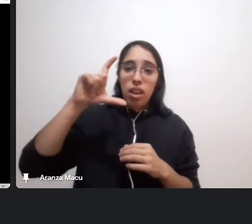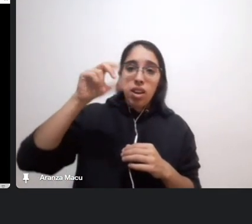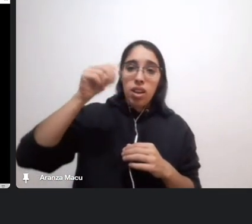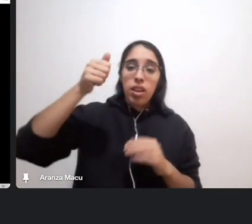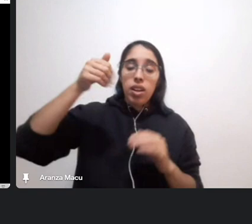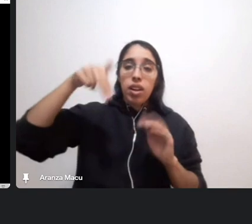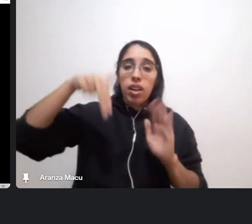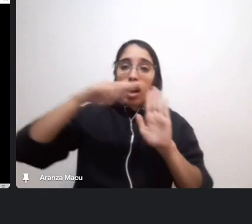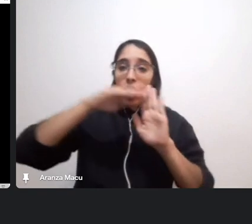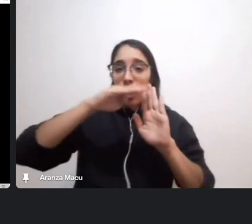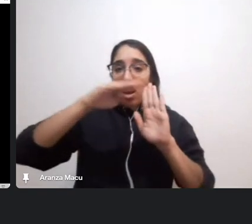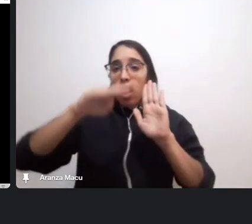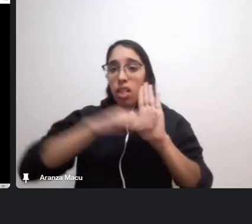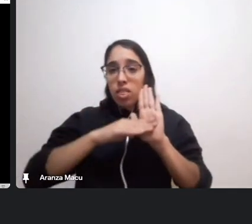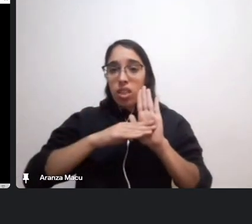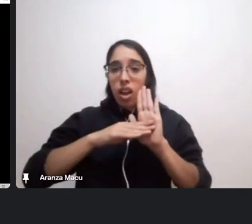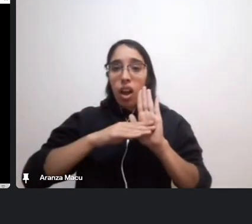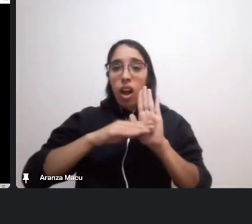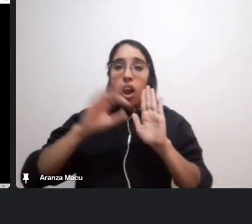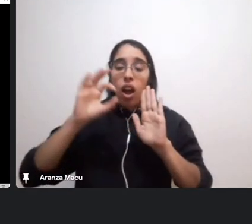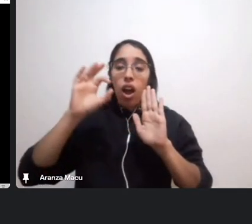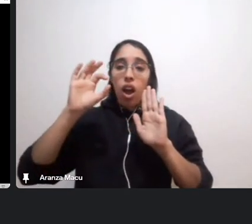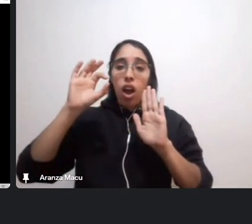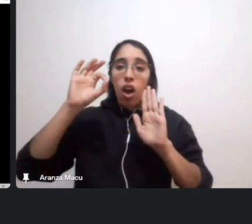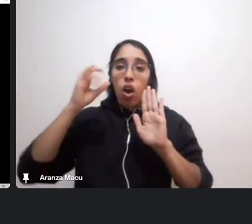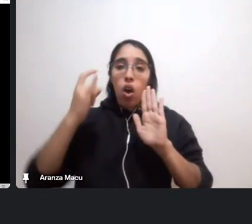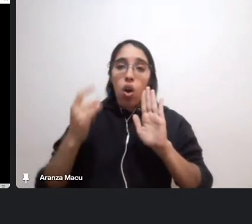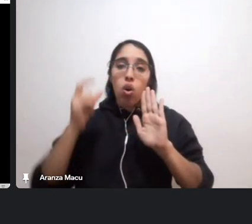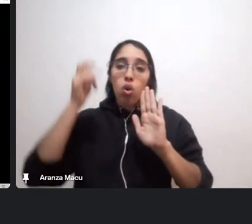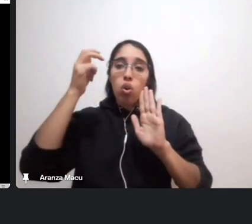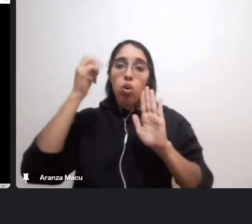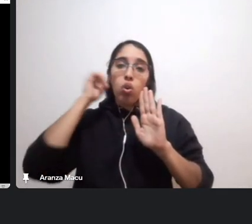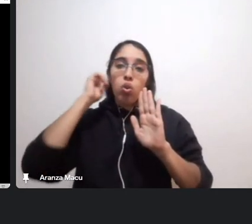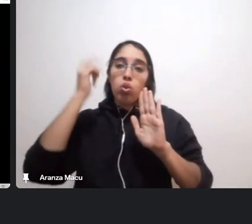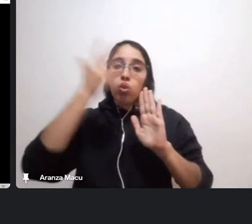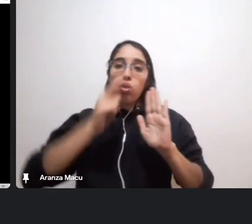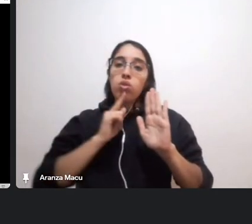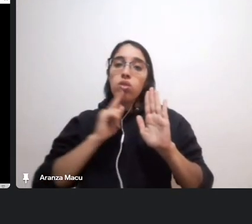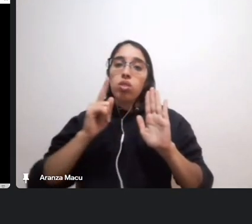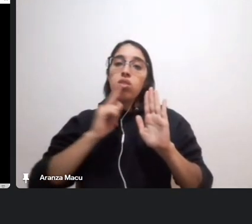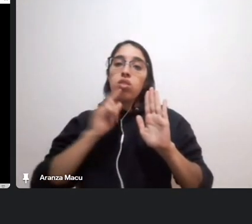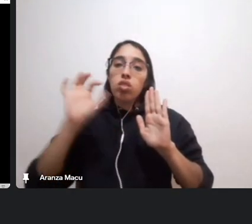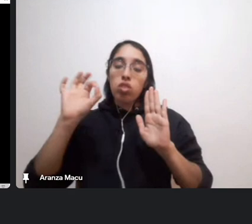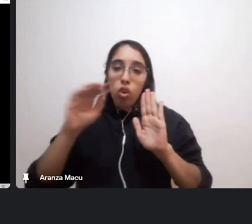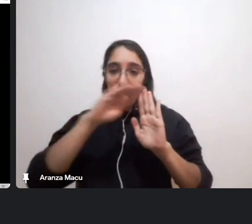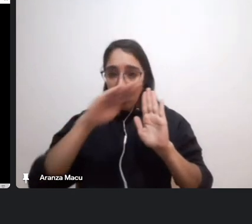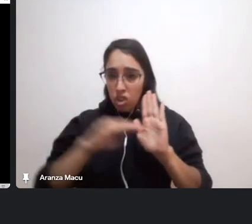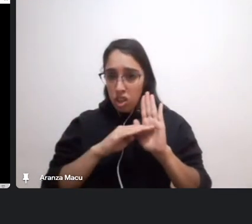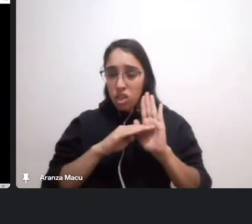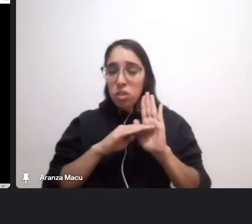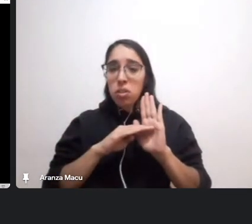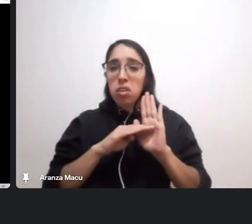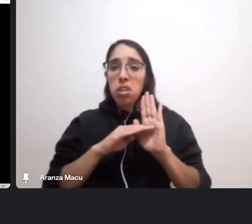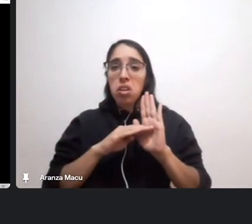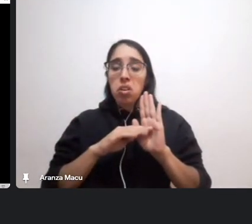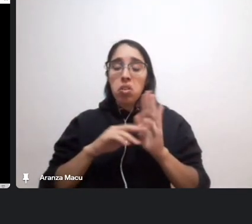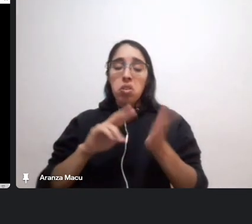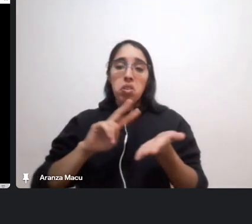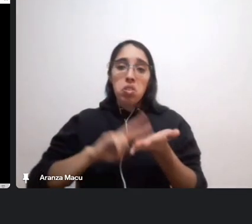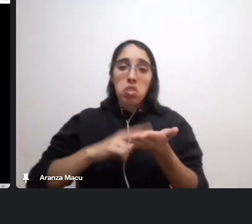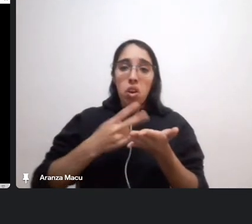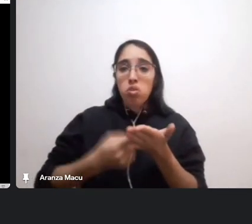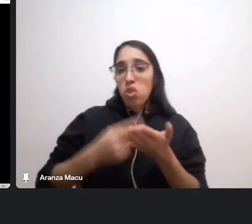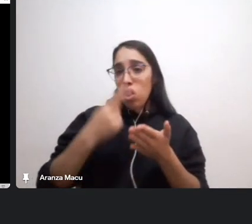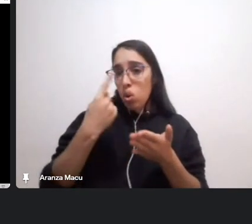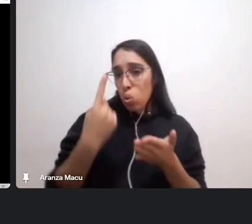de could y might, dos posibles traducciones, ¿sí? En cambio, los dos últimos, will